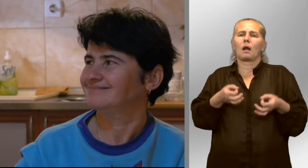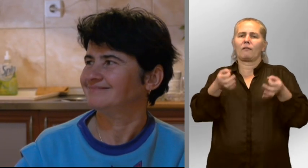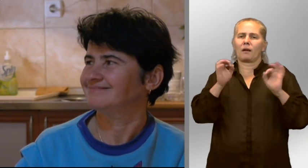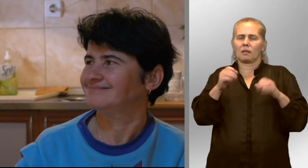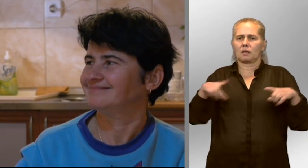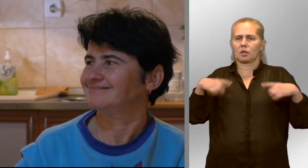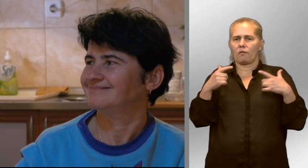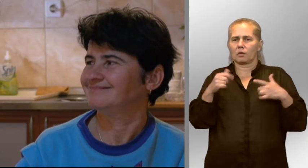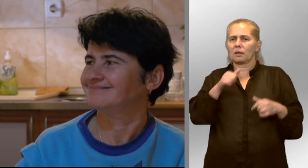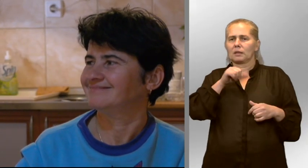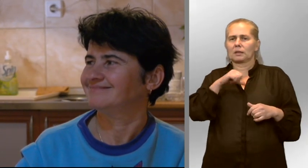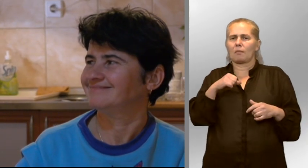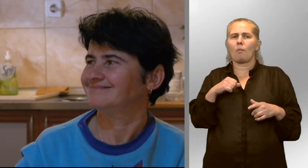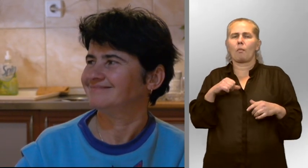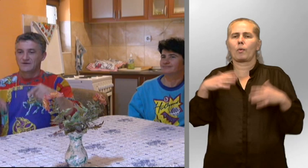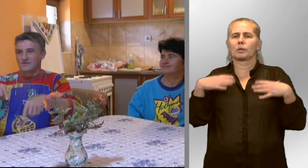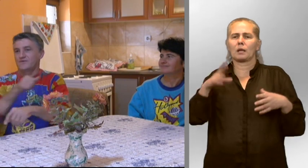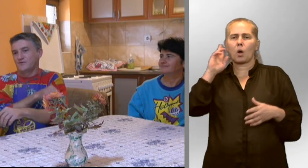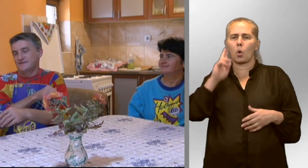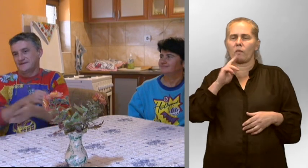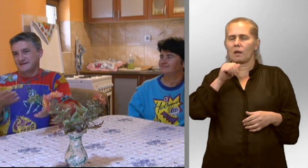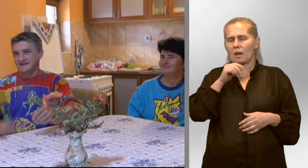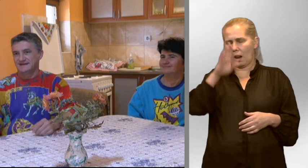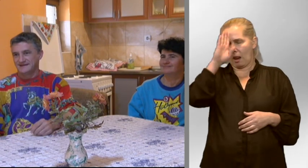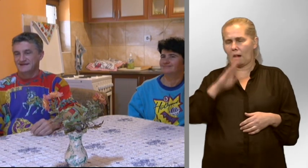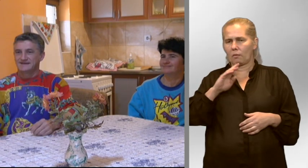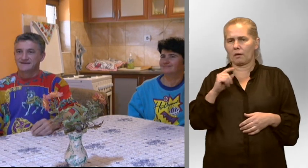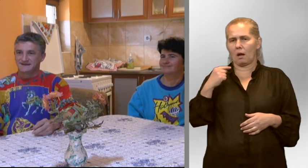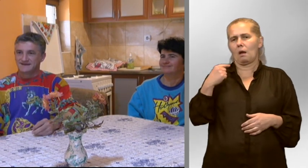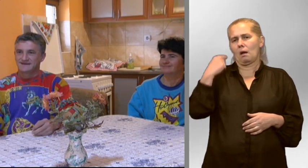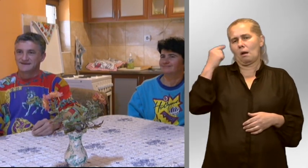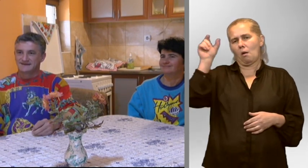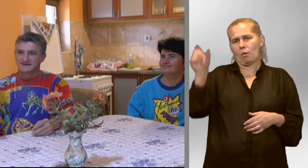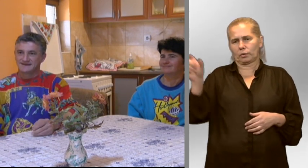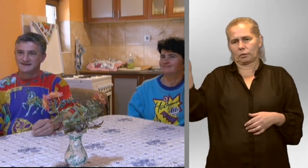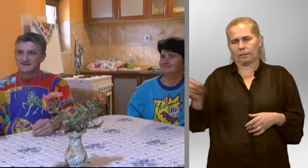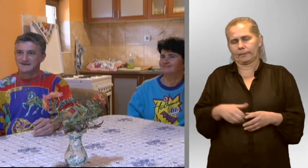utiče na kvalitet života i samopouzdanje gluvih i nagluvih osoba.